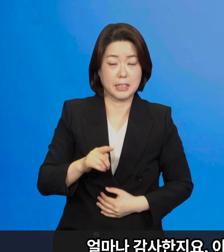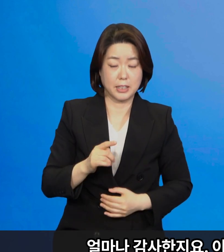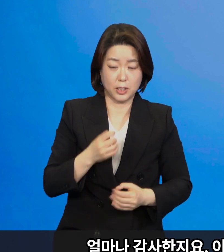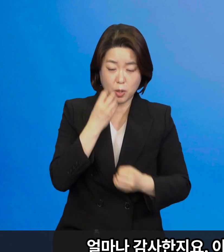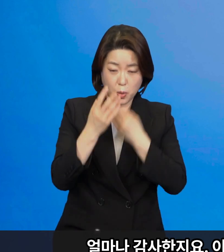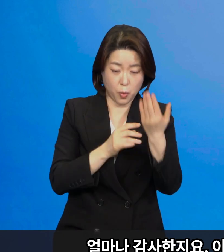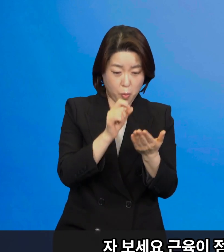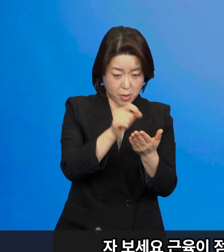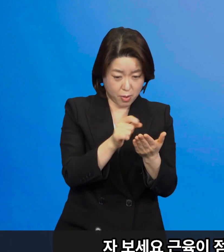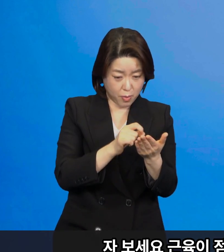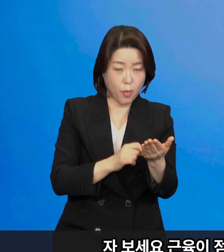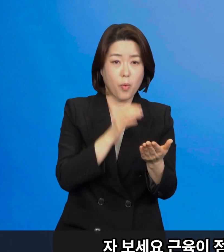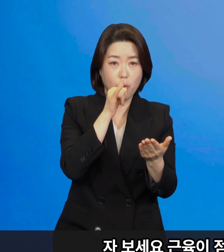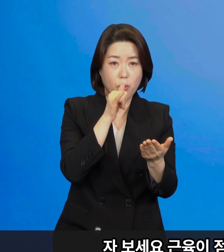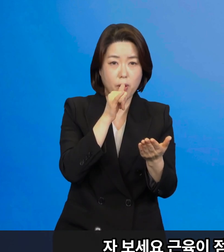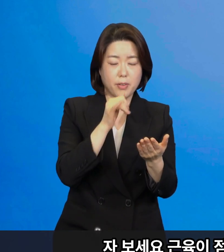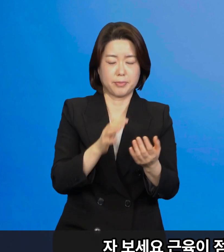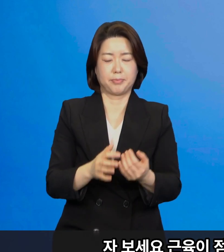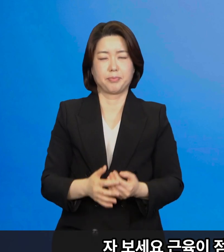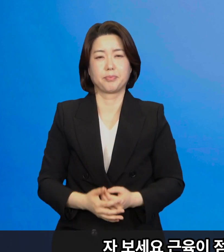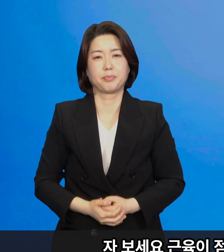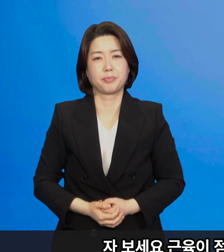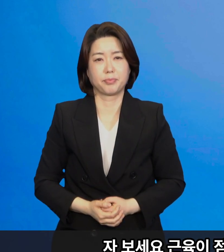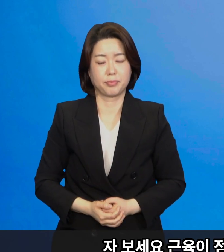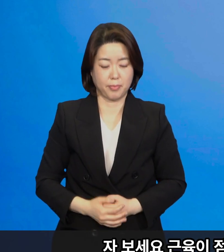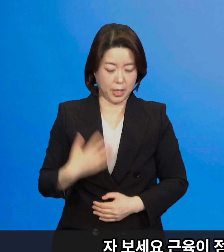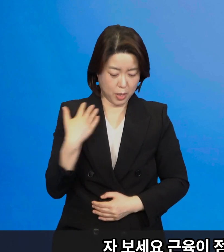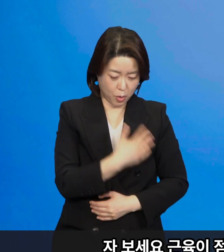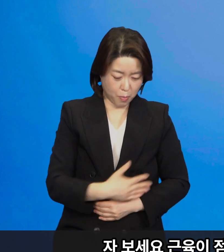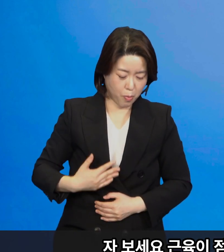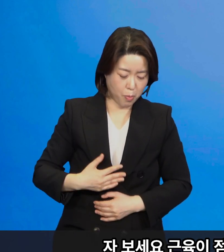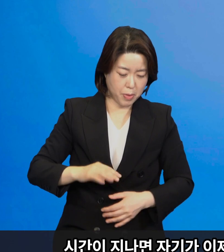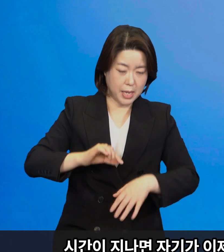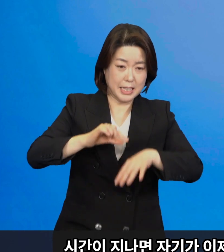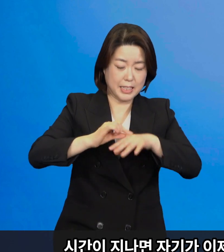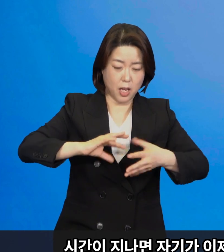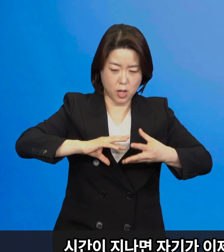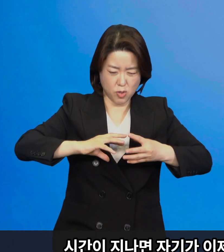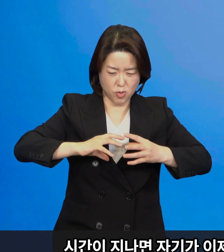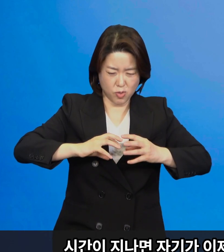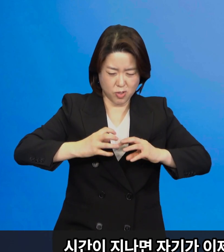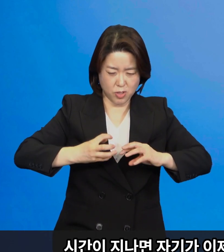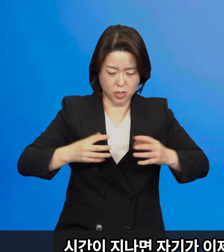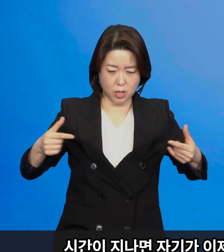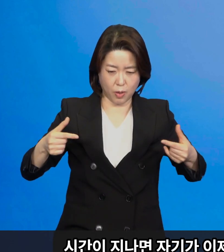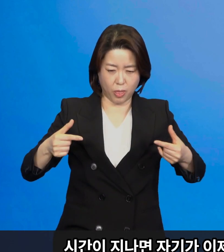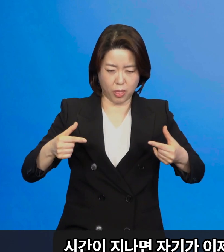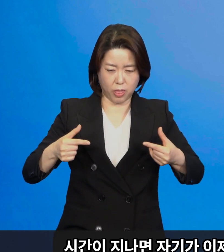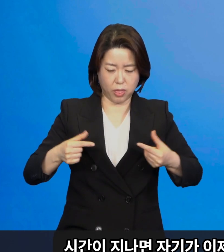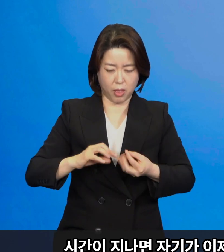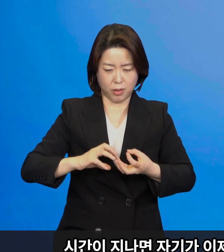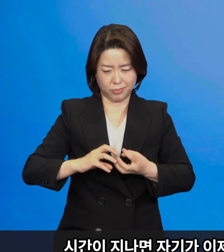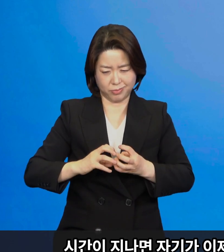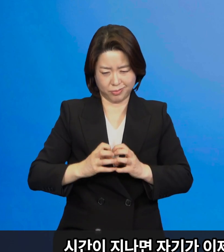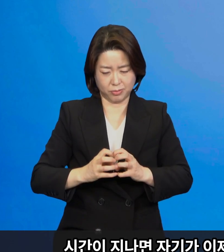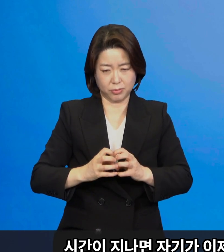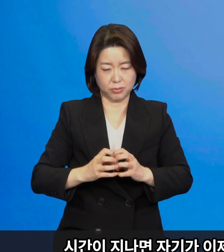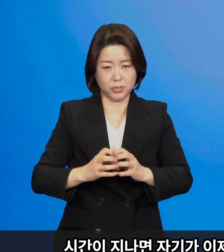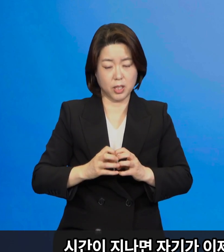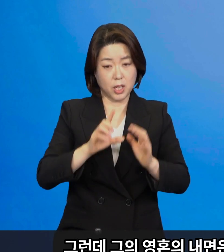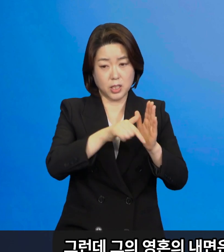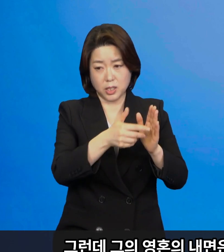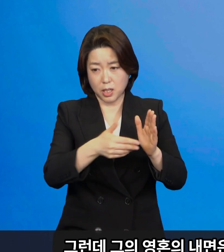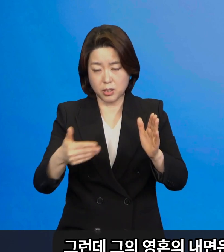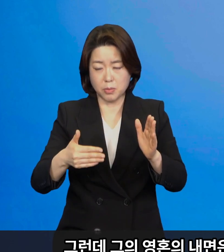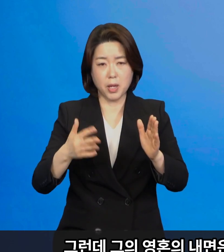고백을 쓴 거예요. 자, 보세요. 근육이 점차 사라져가고 있어요. 시간이 지나면 자기가 이제 죽을 수 있다는 것을